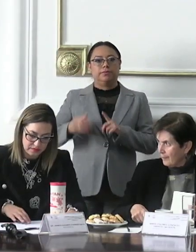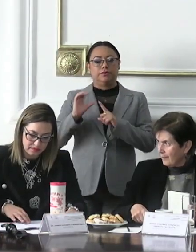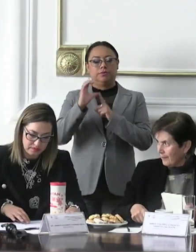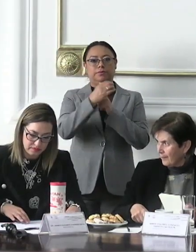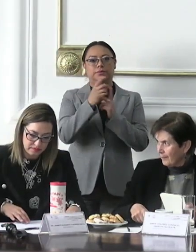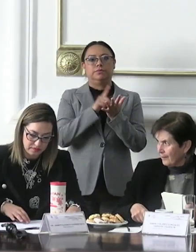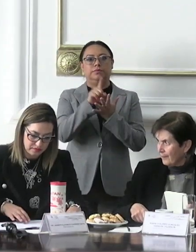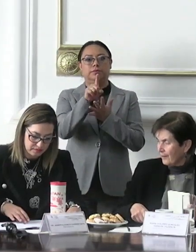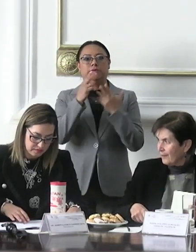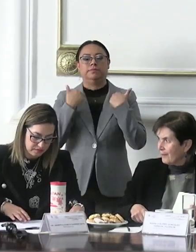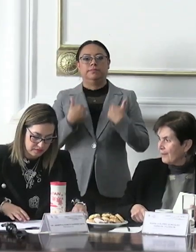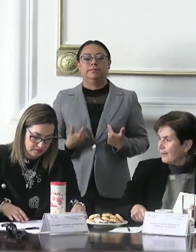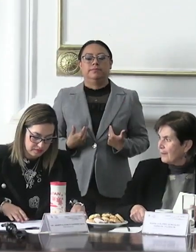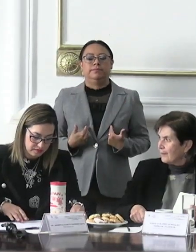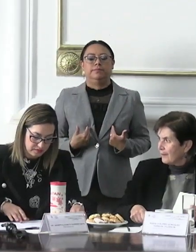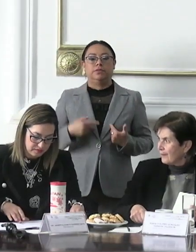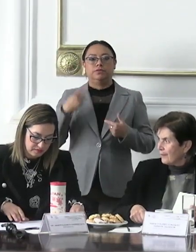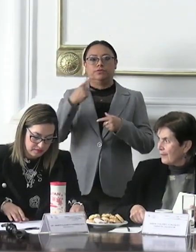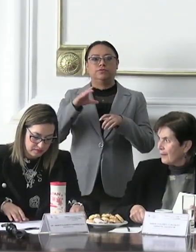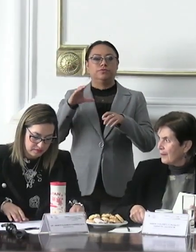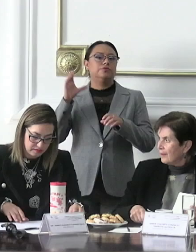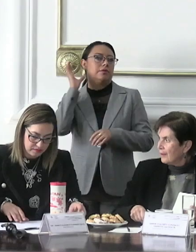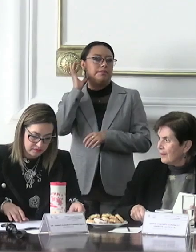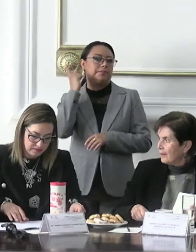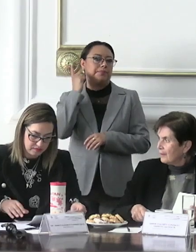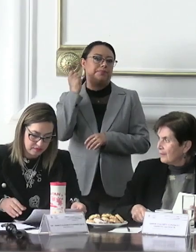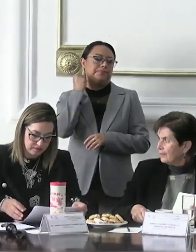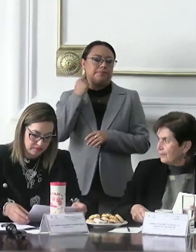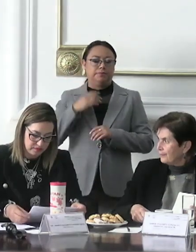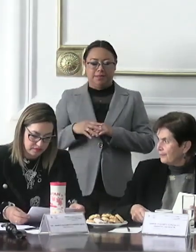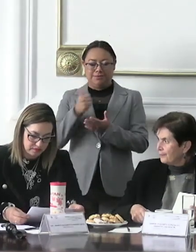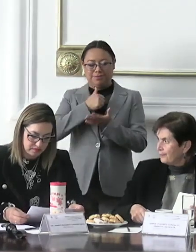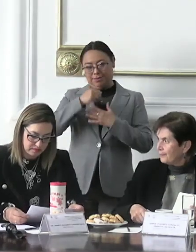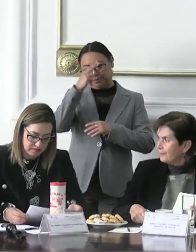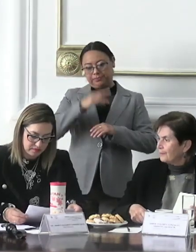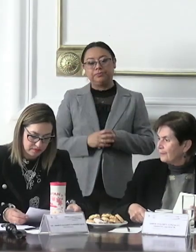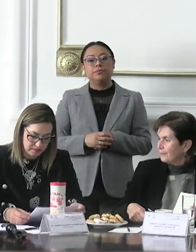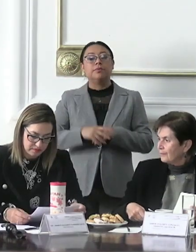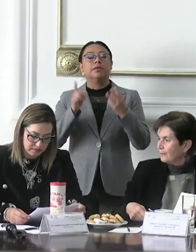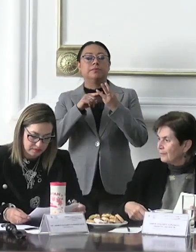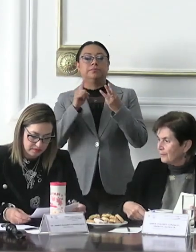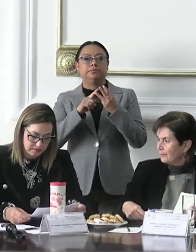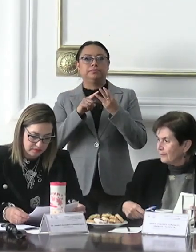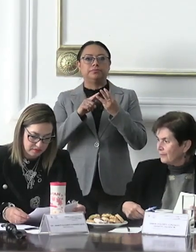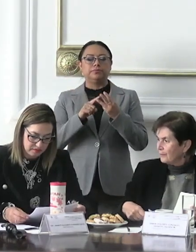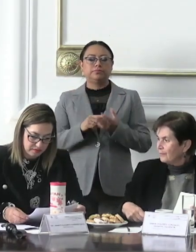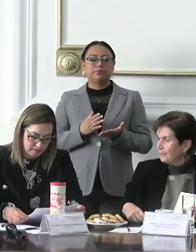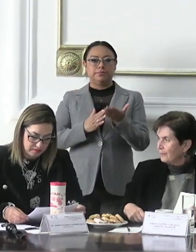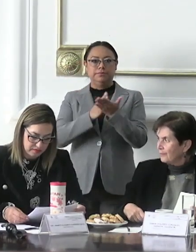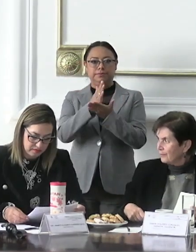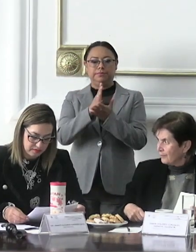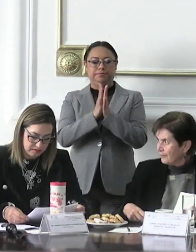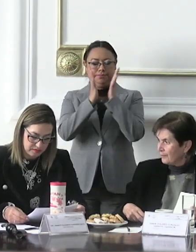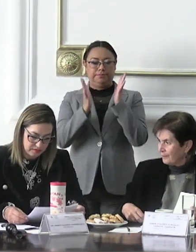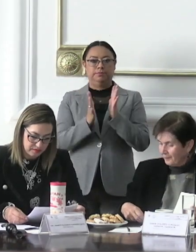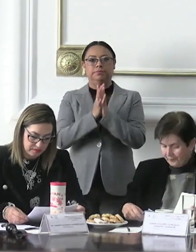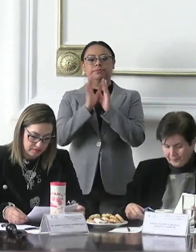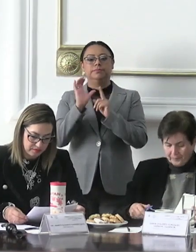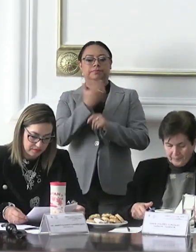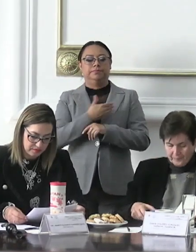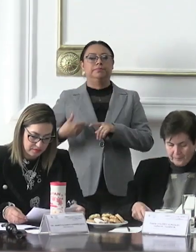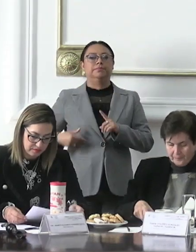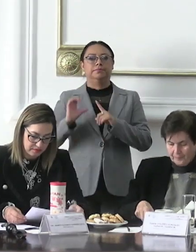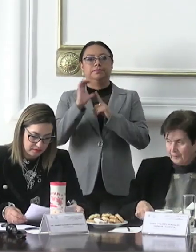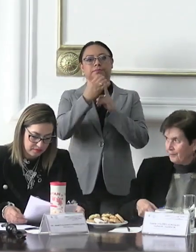de Derechos Humanos del Congreso. Tercero, intervención de la presidenta de la Comisión de Derechos Humanos de la Ciudad de